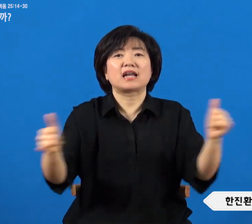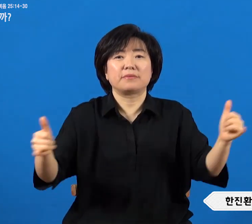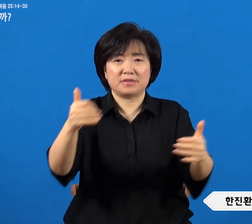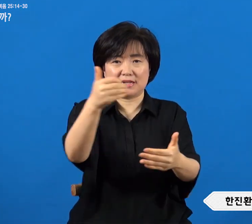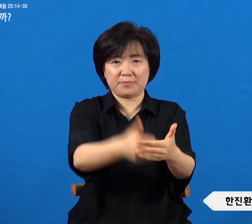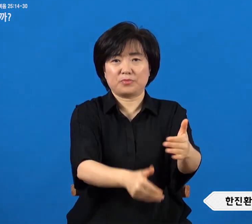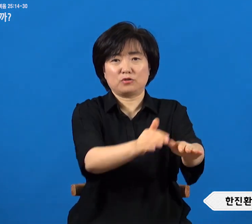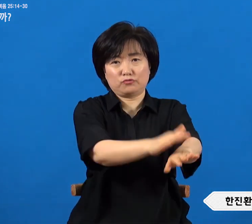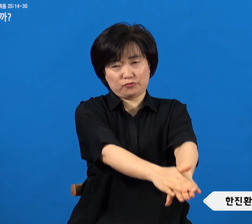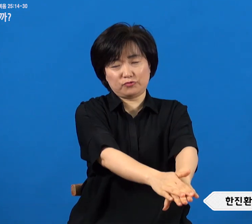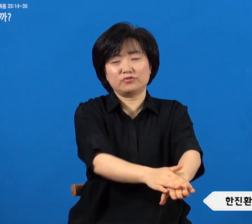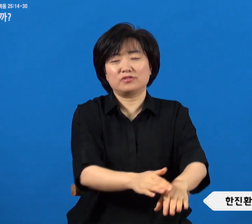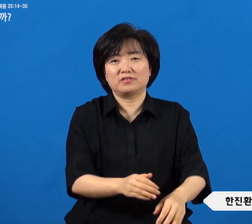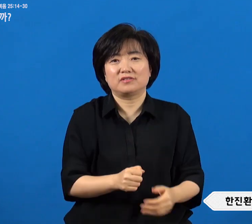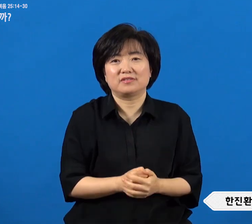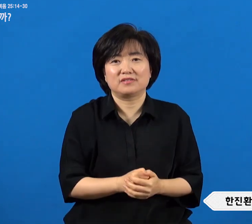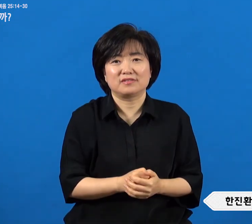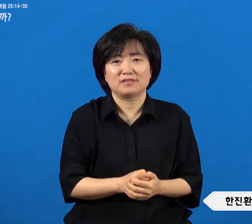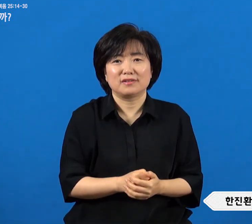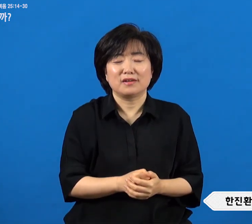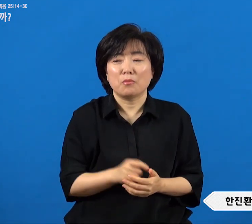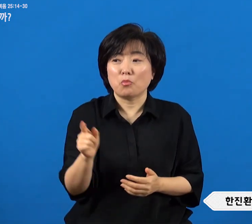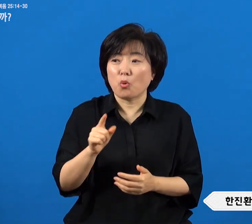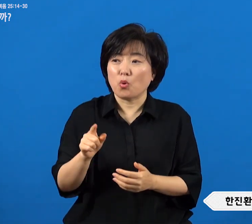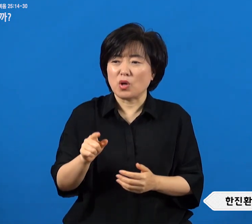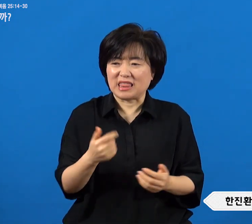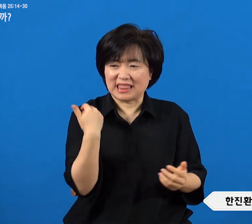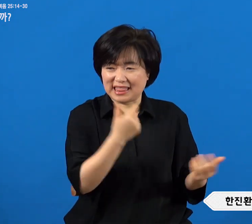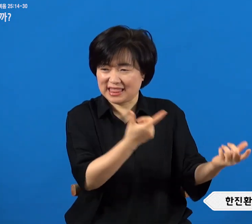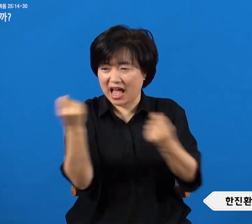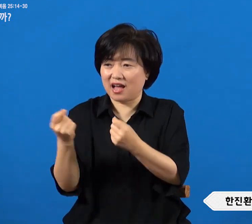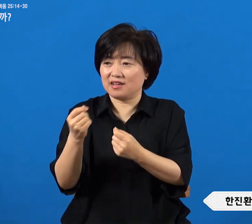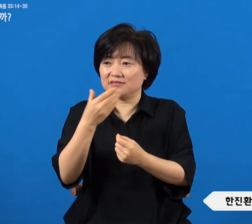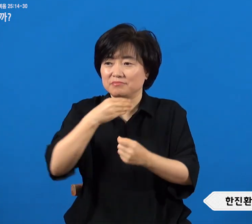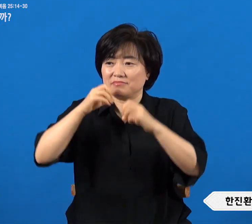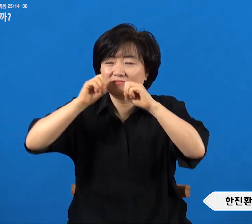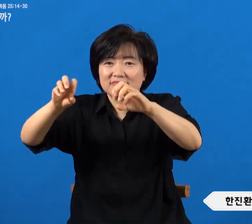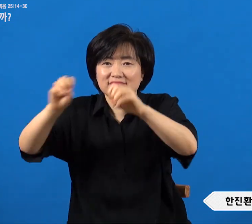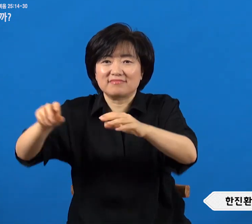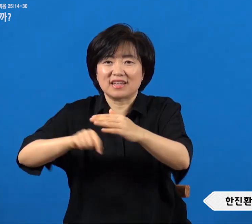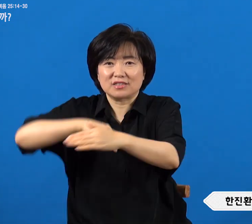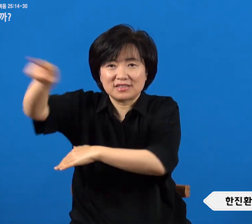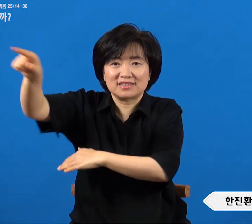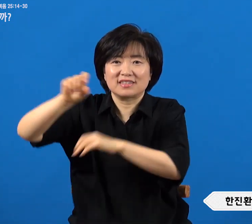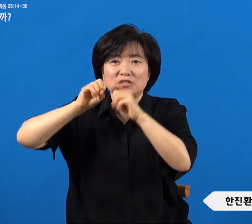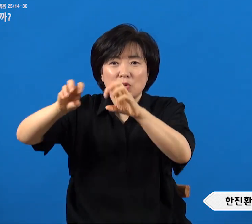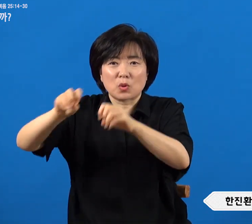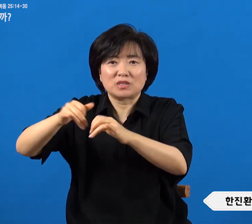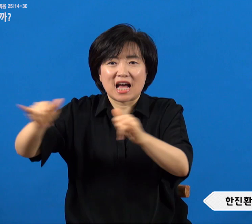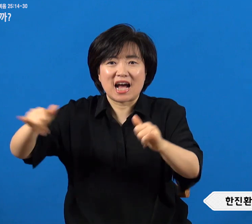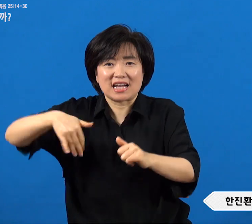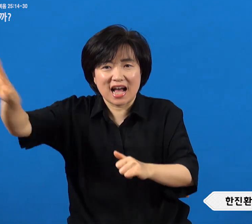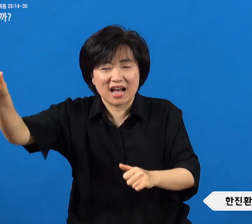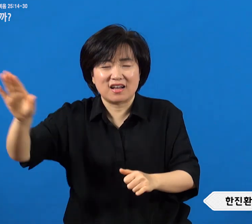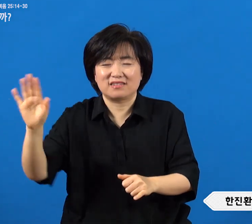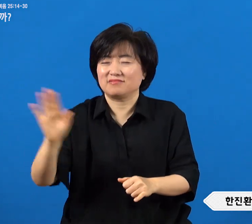물론 우리가 다 선교사로 나가야 된다 그런 것은 아닙니다. 기도로 전적으로 헌신할 수